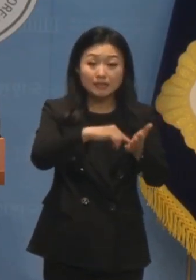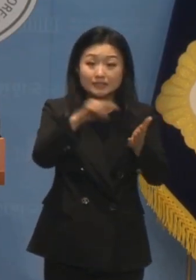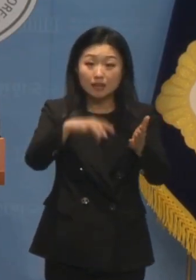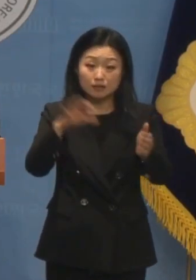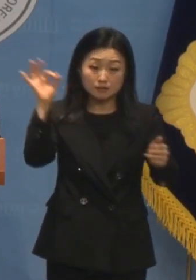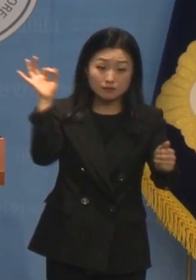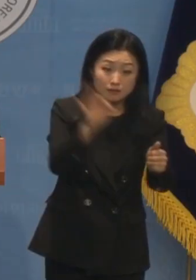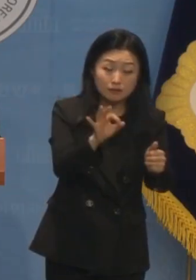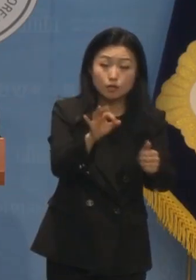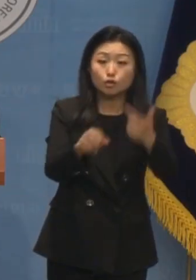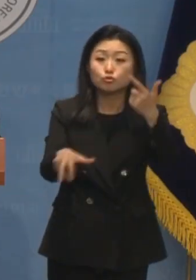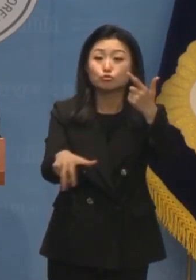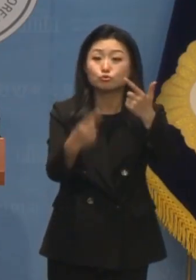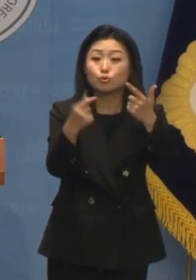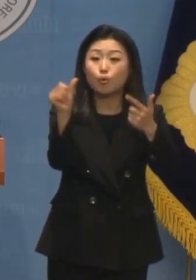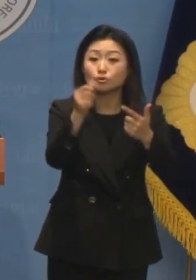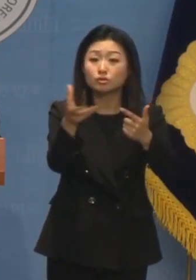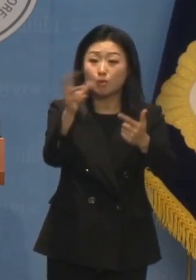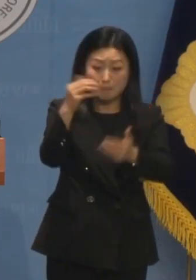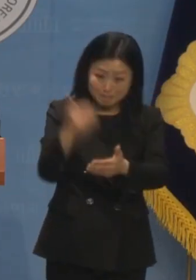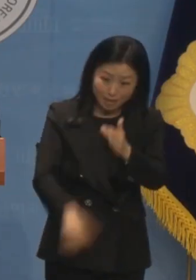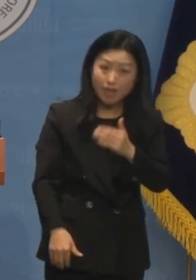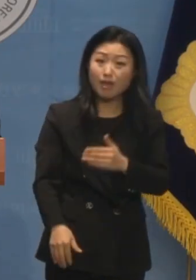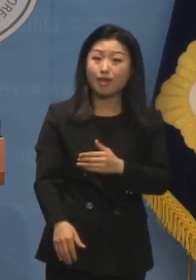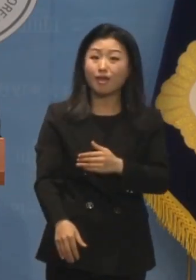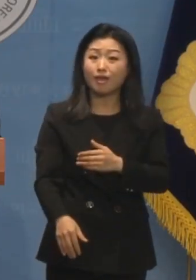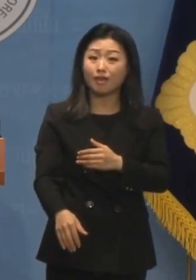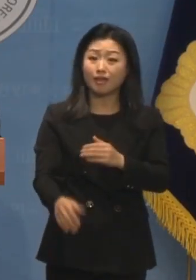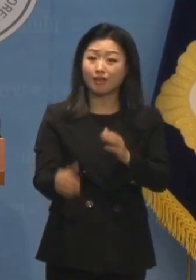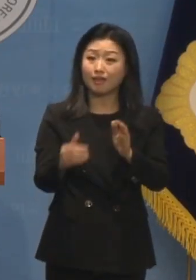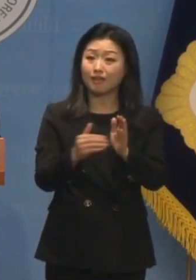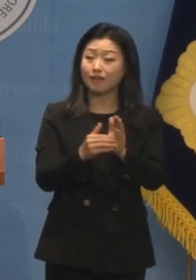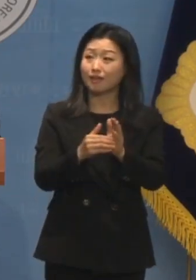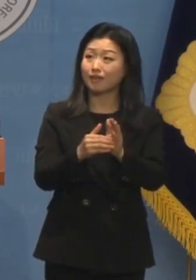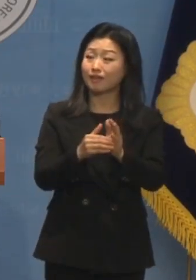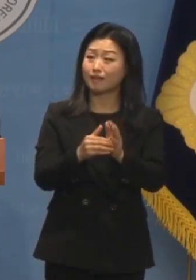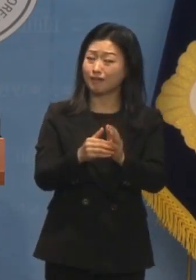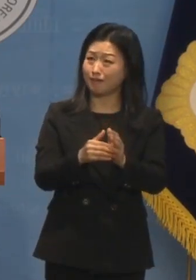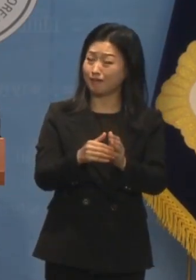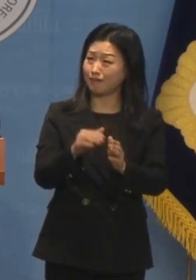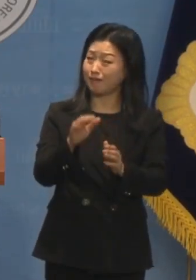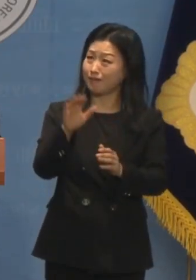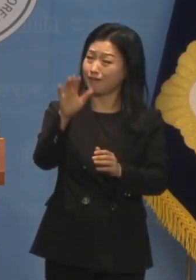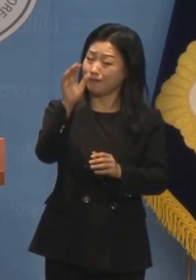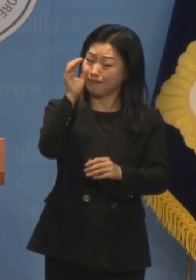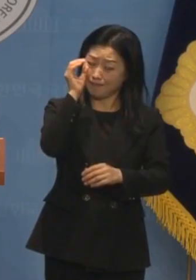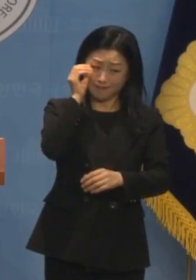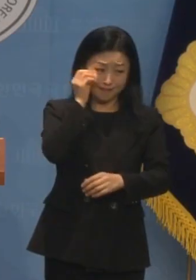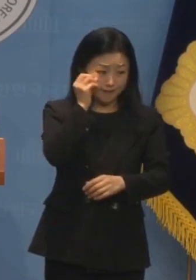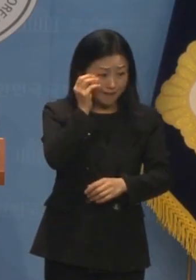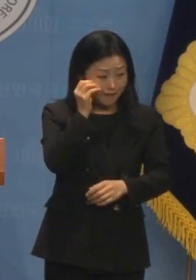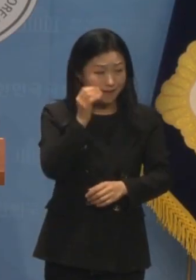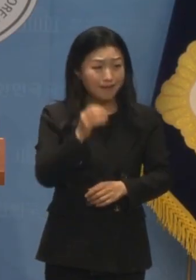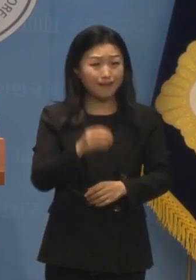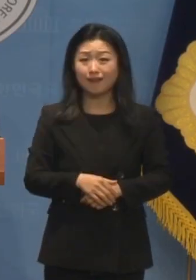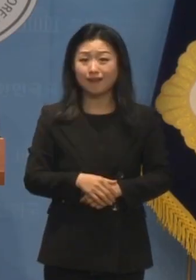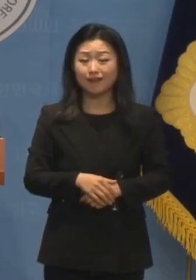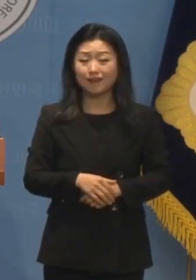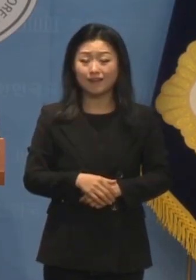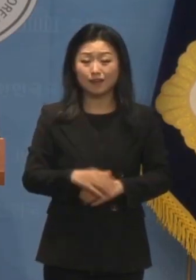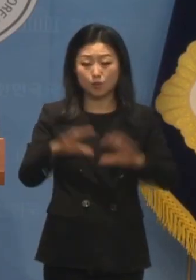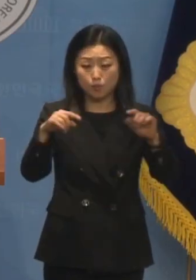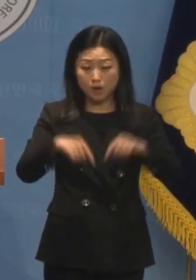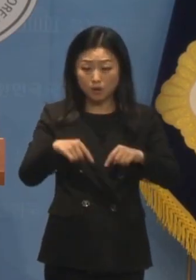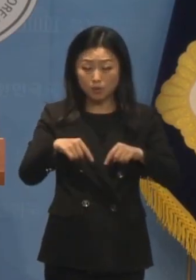교부금 6조 5천억원을 감액하고 발표한게 불과 일주일 전에 일입니다